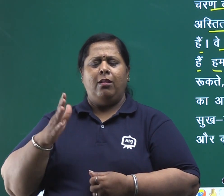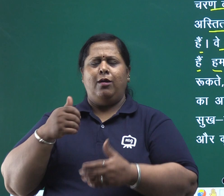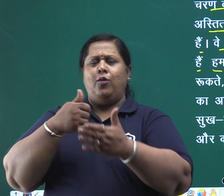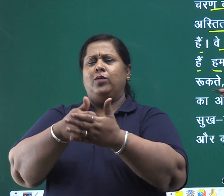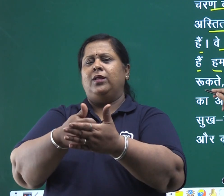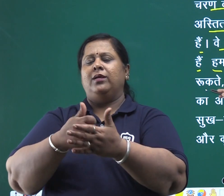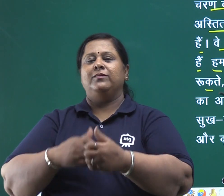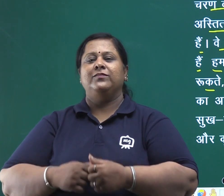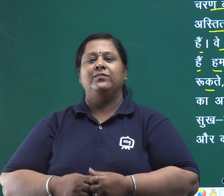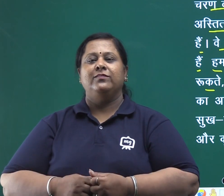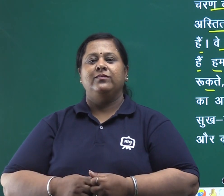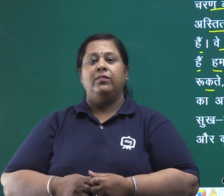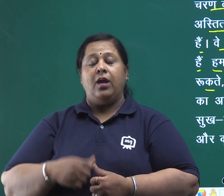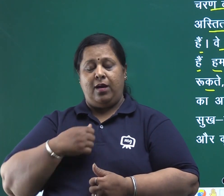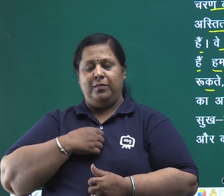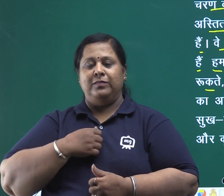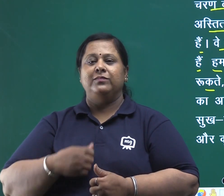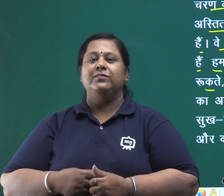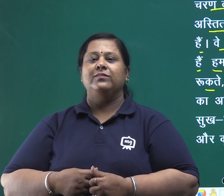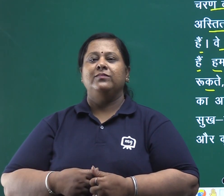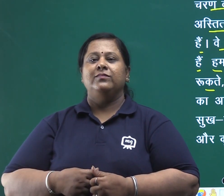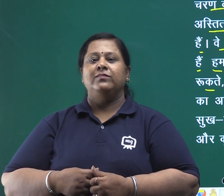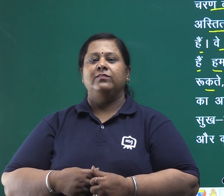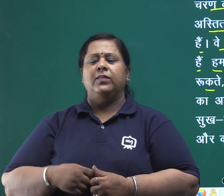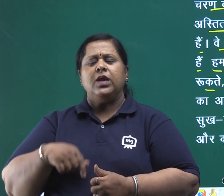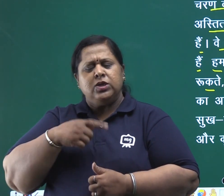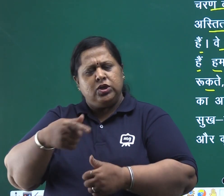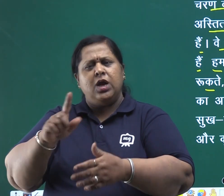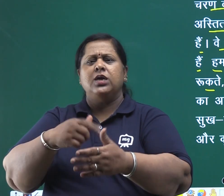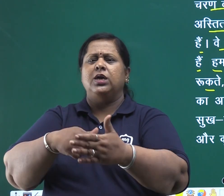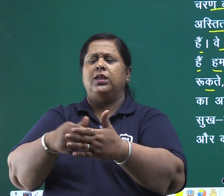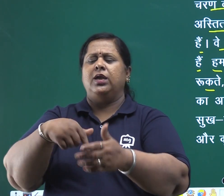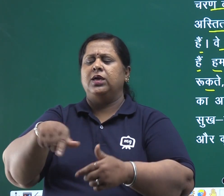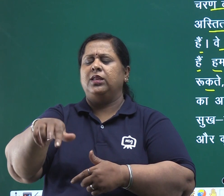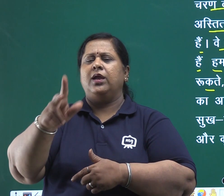रुकते। हम जहाँ जाते हैं